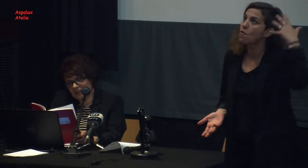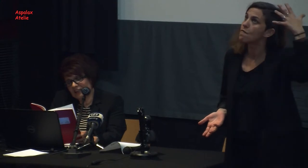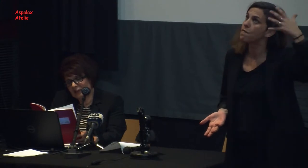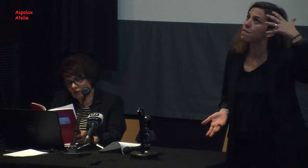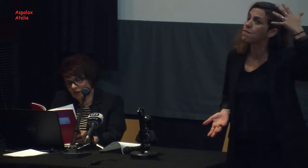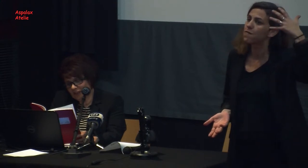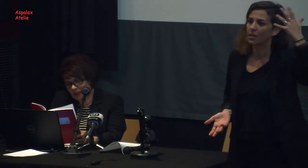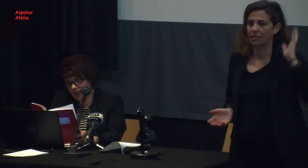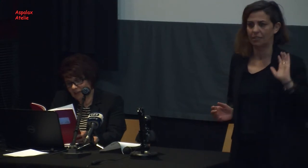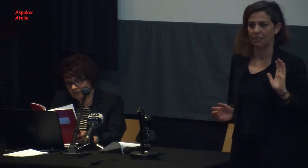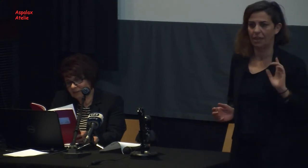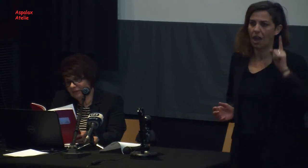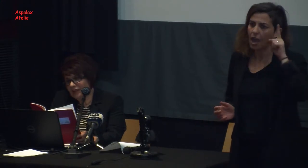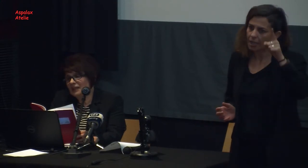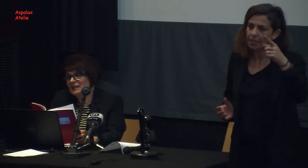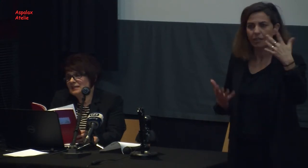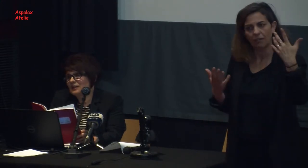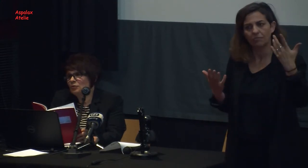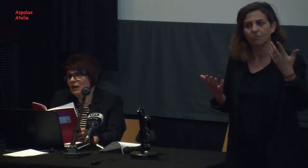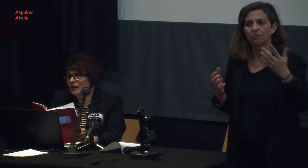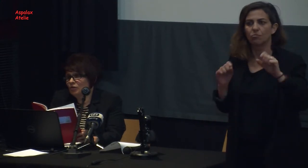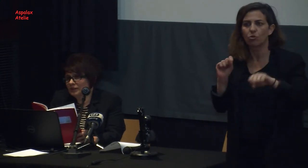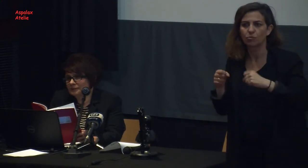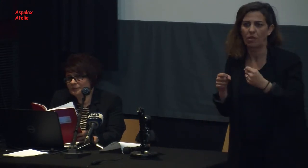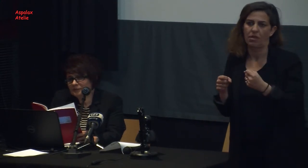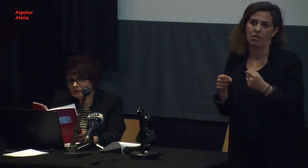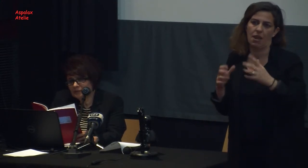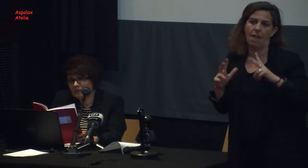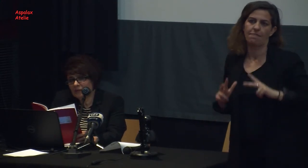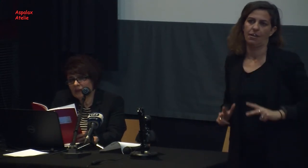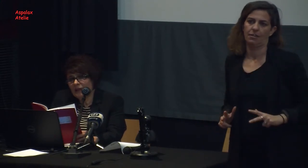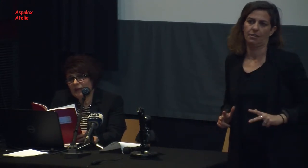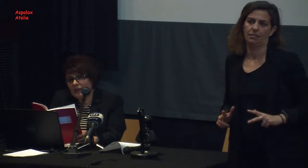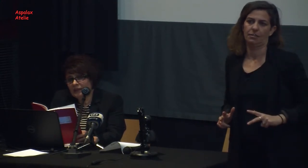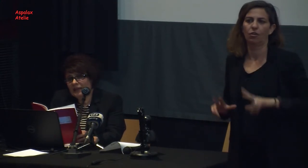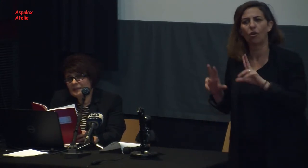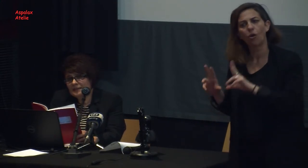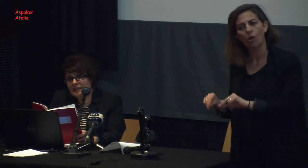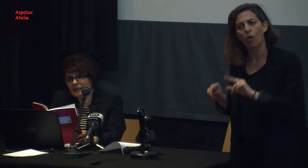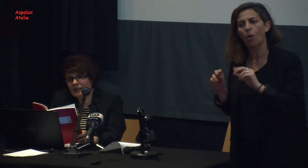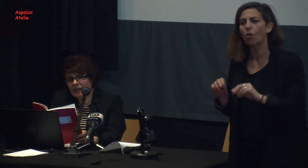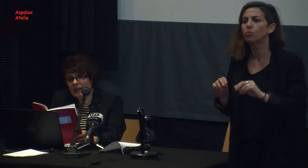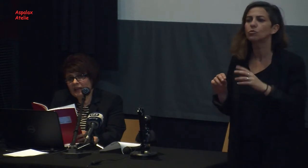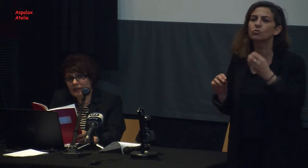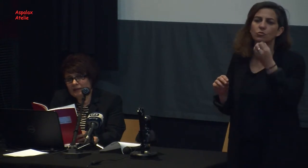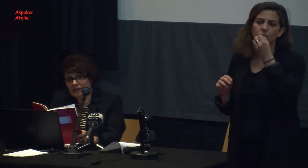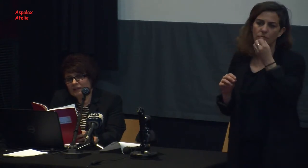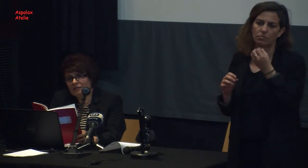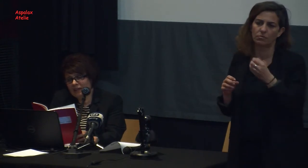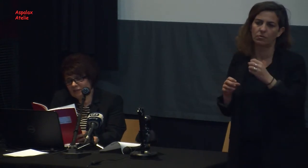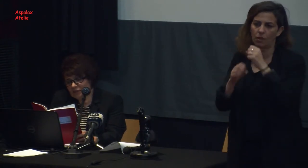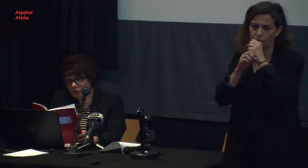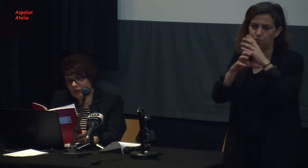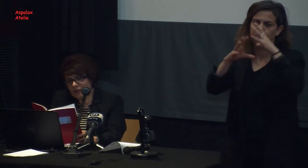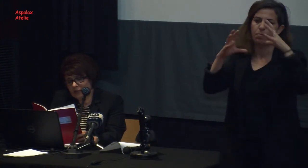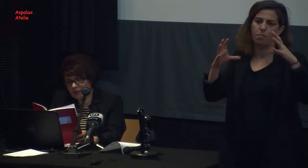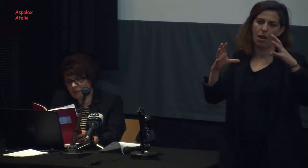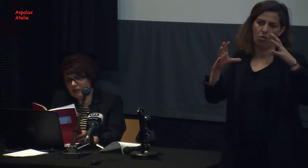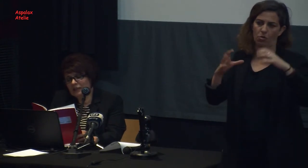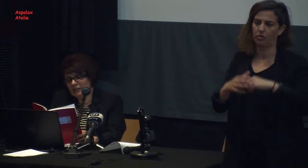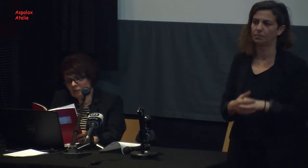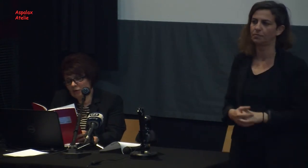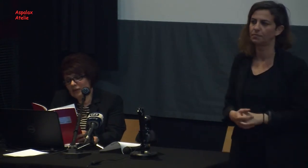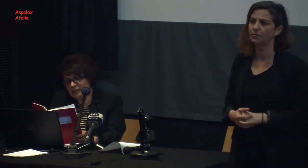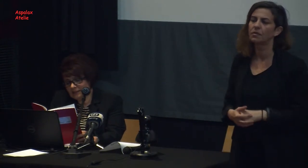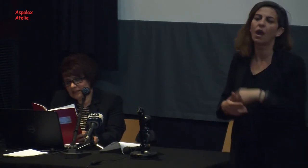και ενοιολογικά, σαν το μπαλόνι. Και έτσι καταφεύγει στο